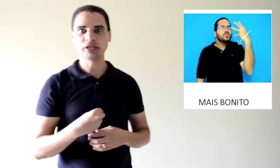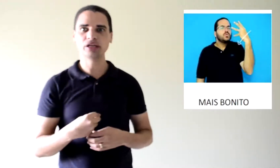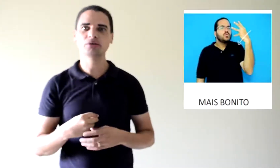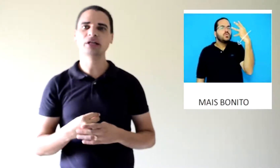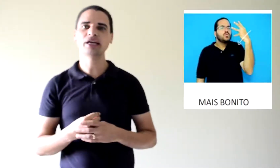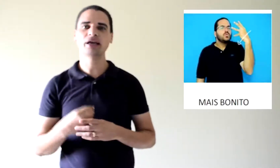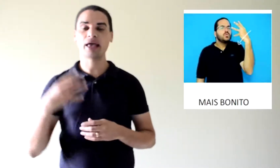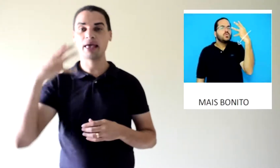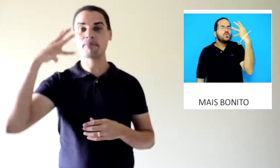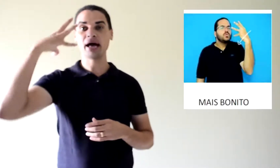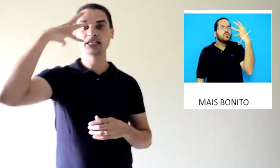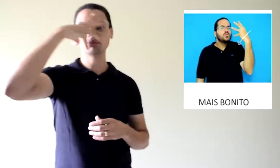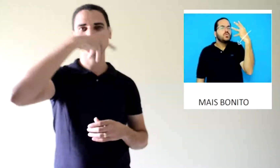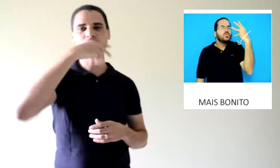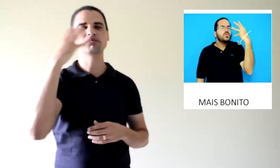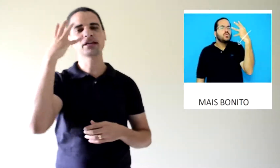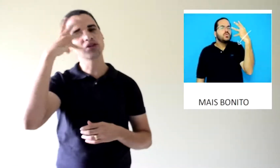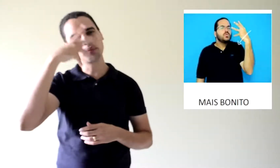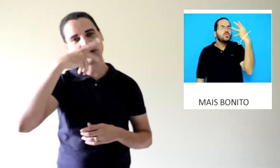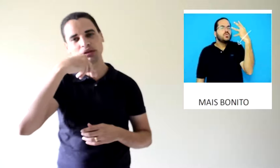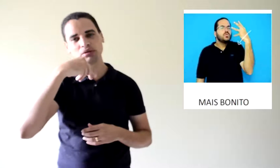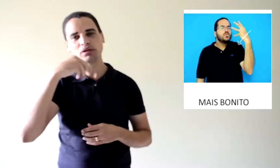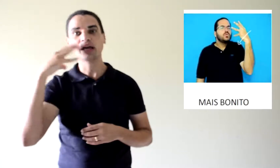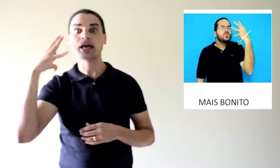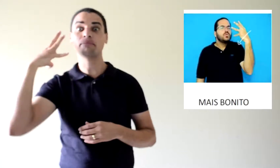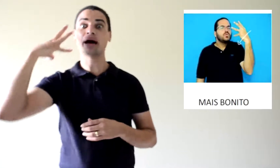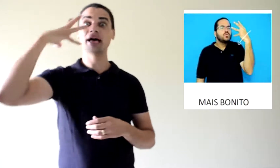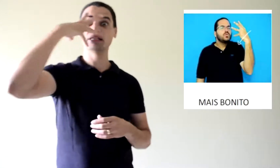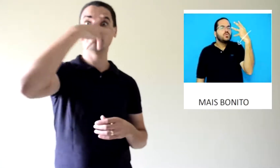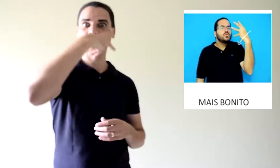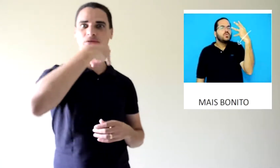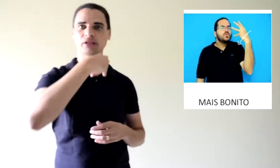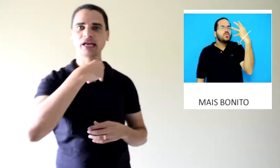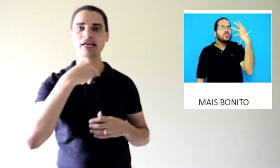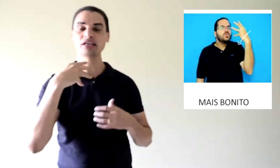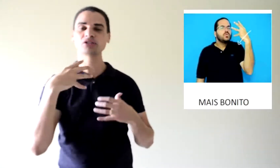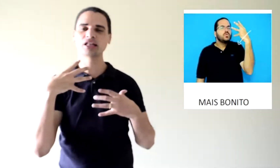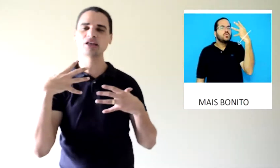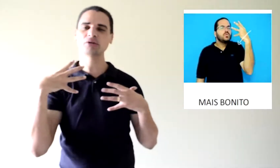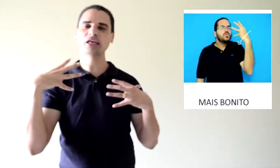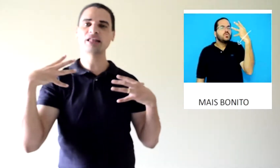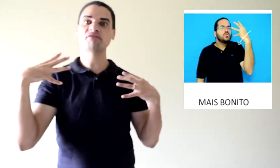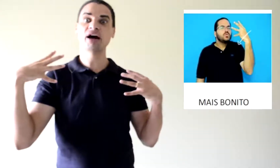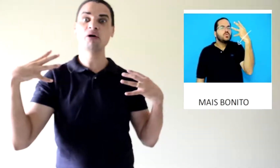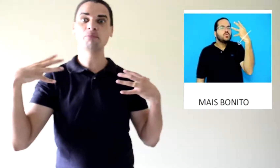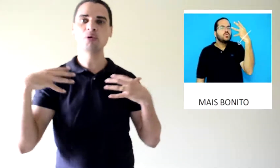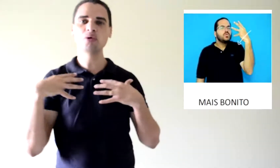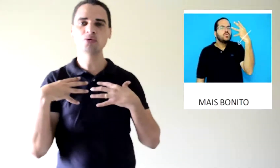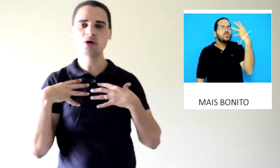Bonito, né? É mais bonito, não é só bonito, é mais bonito, né? Aí eu já tenho que elevar um pouco